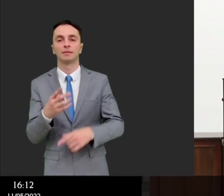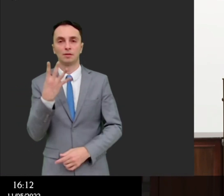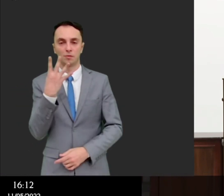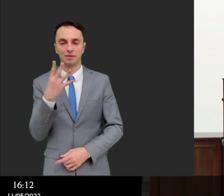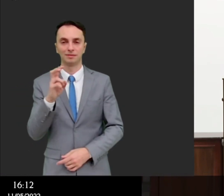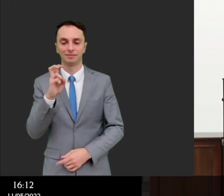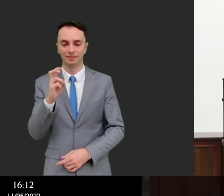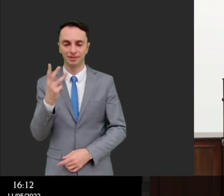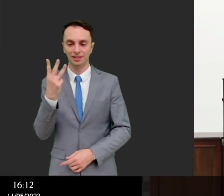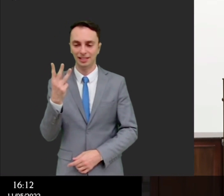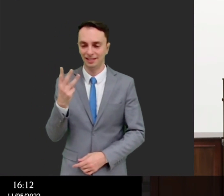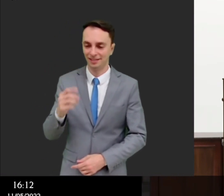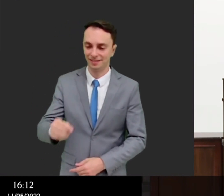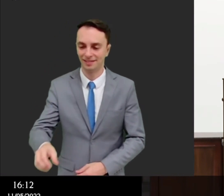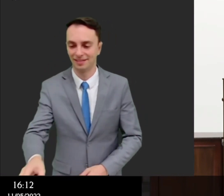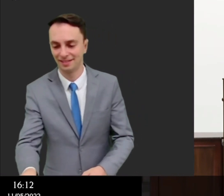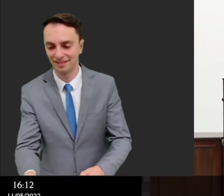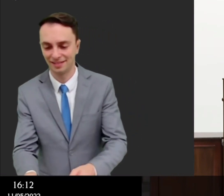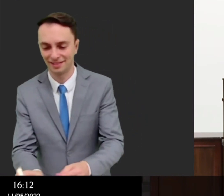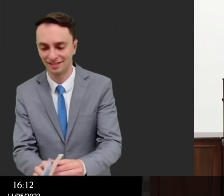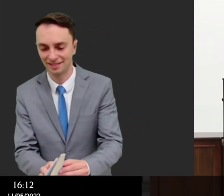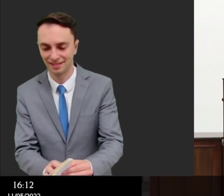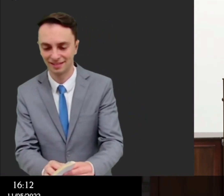Quatro, cinco, três. Bonito, hein?